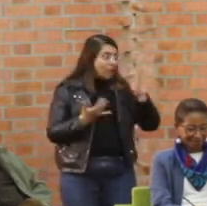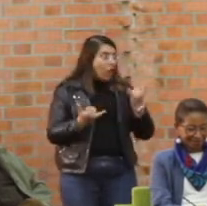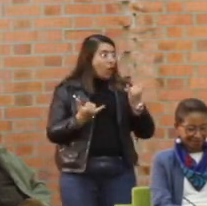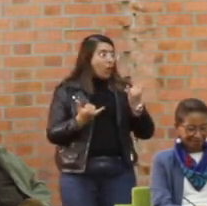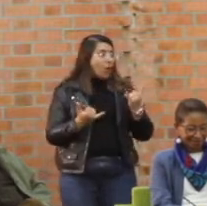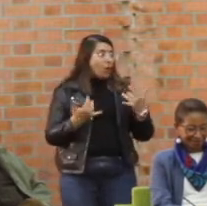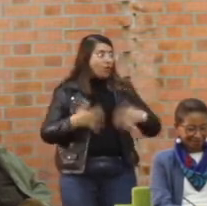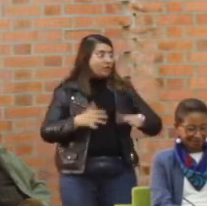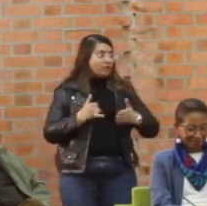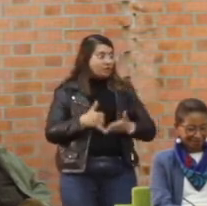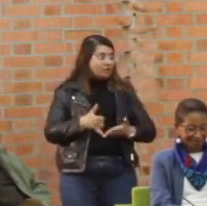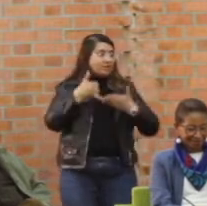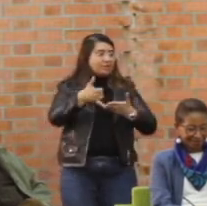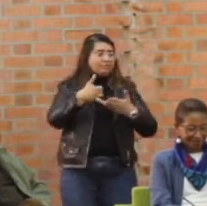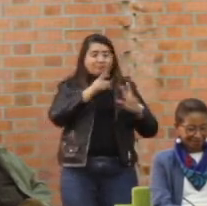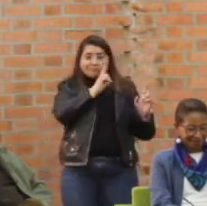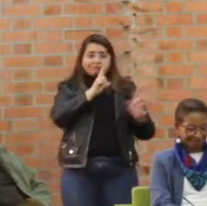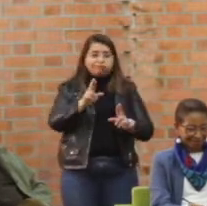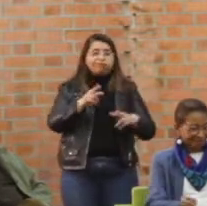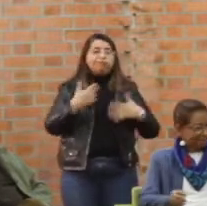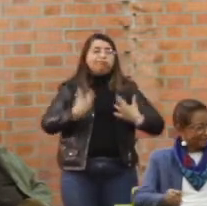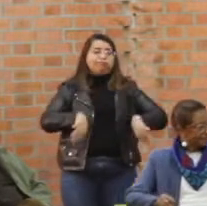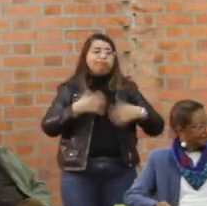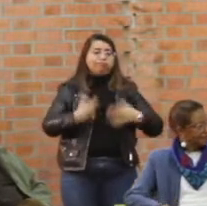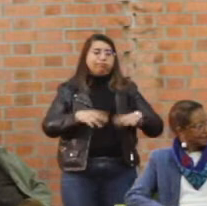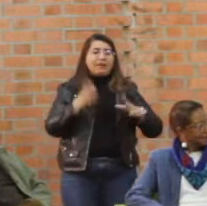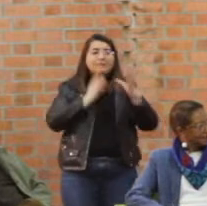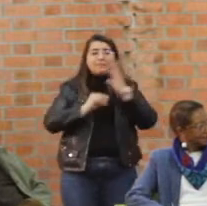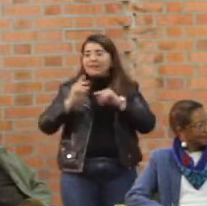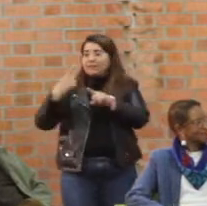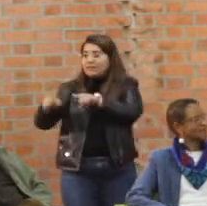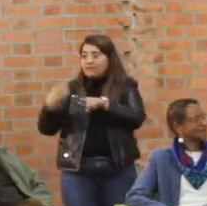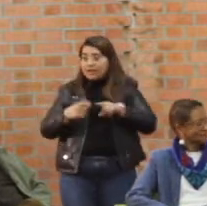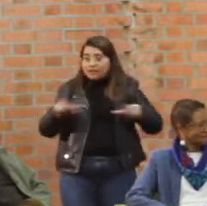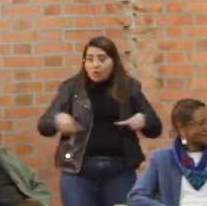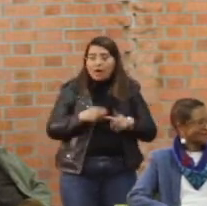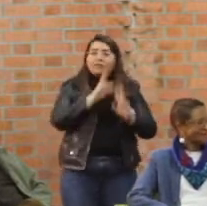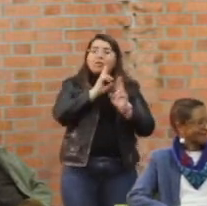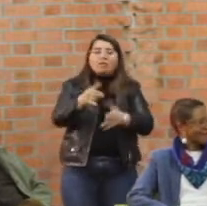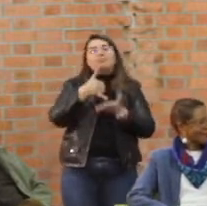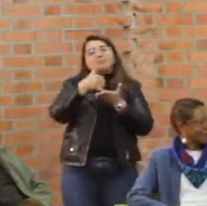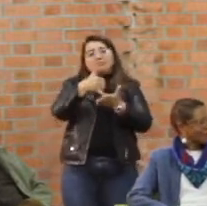es una forma de fortalecer esos lugares de de lucha